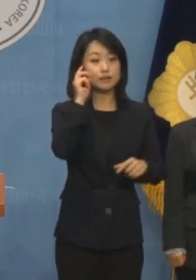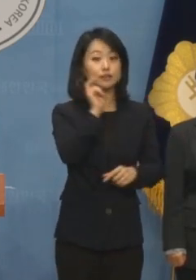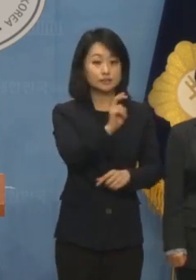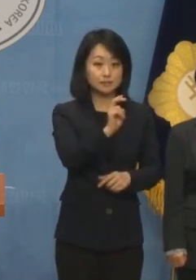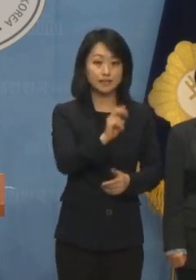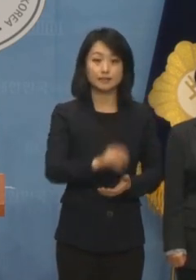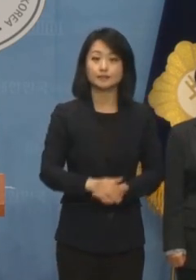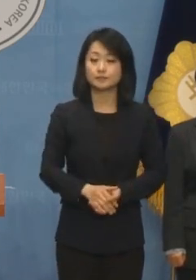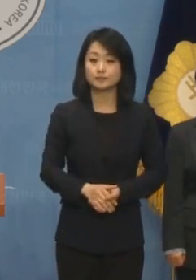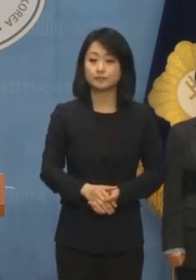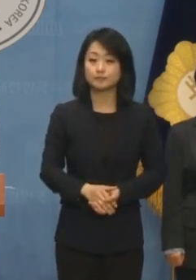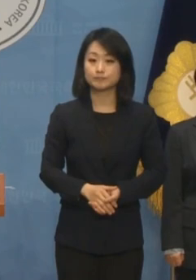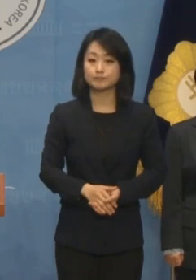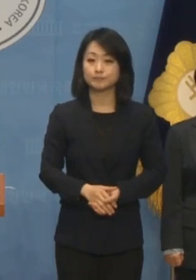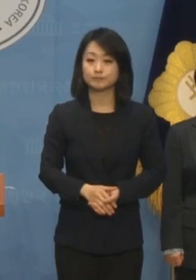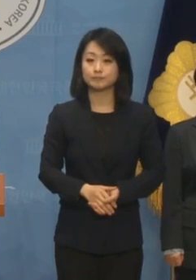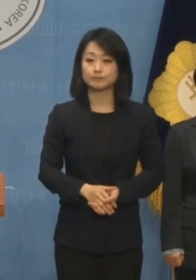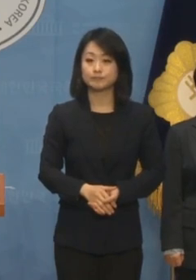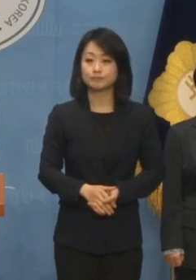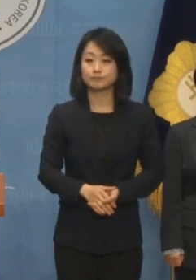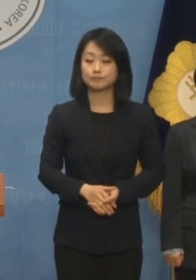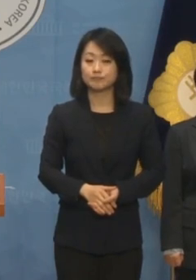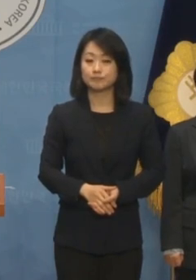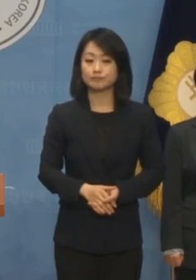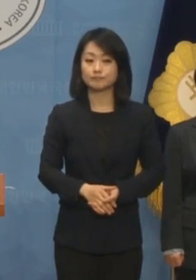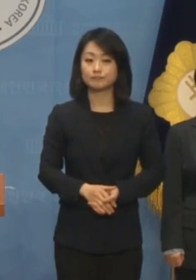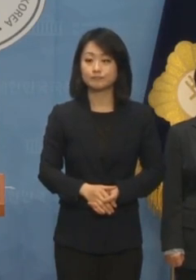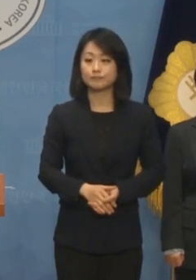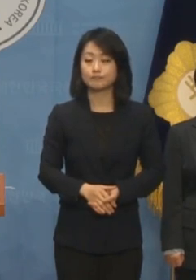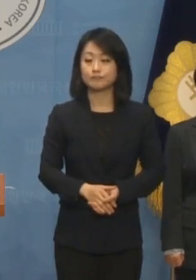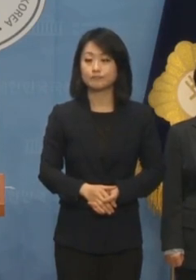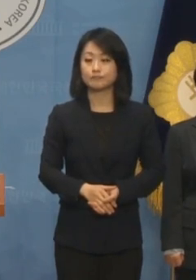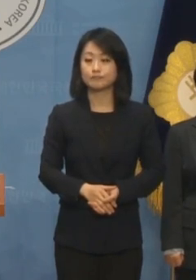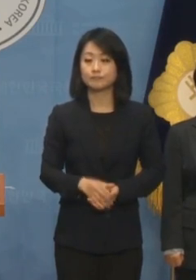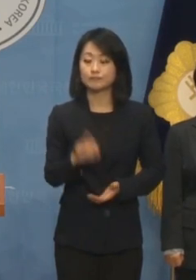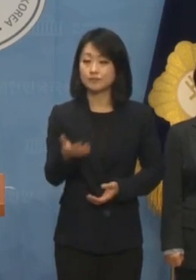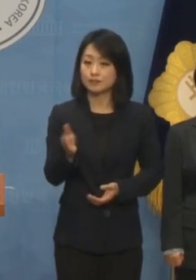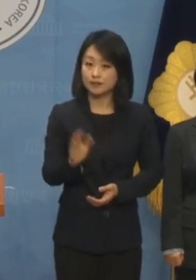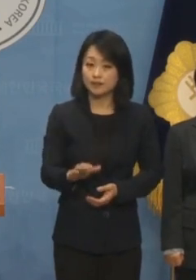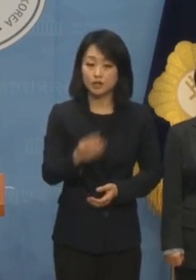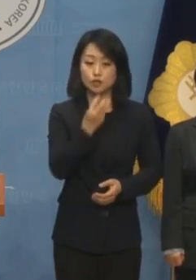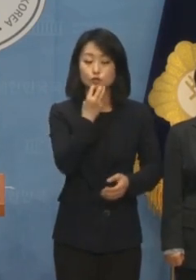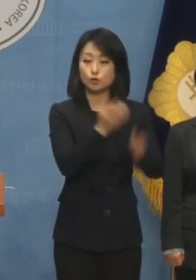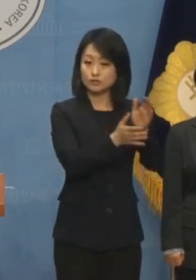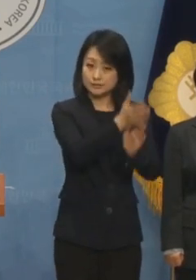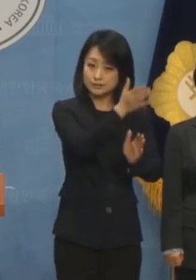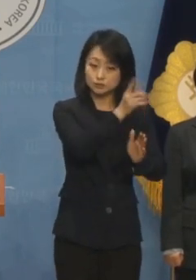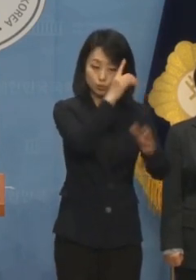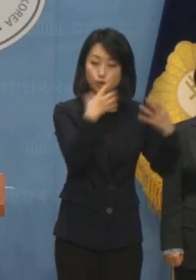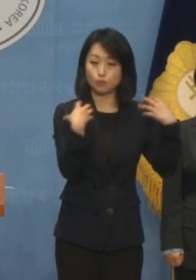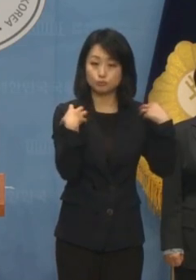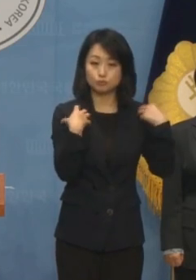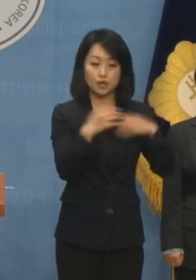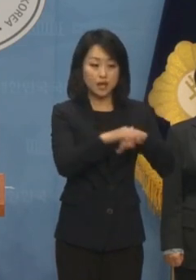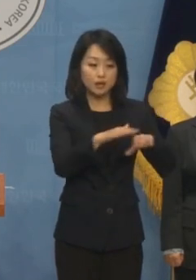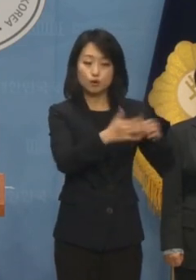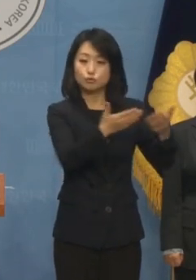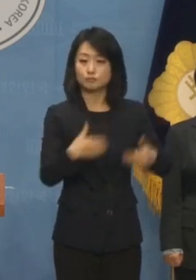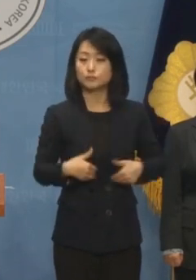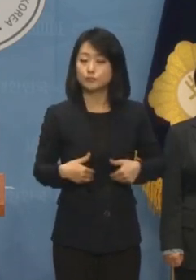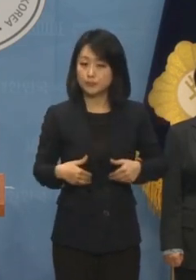있는 규모의 재건축 사업입니다. 이런데 뭔가 서울시도 그렇고 정부도 그렇고 대책이